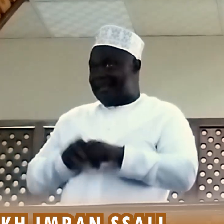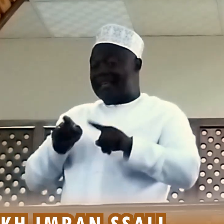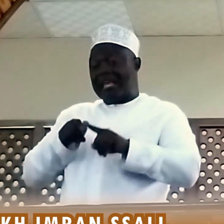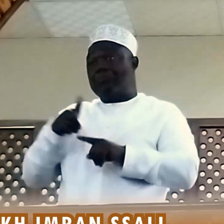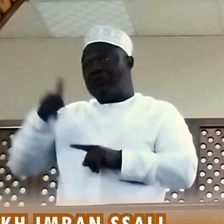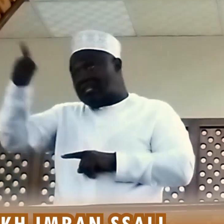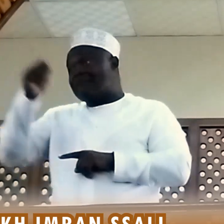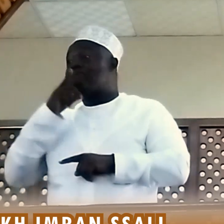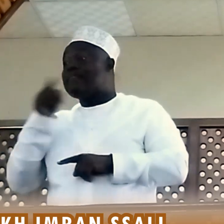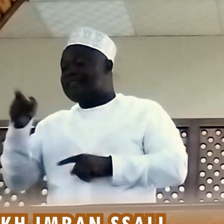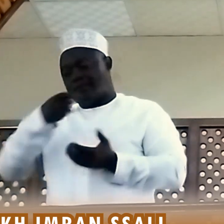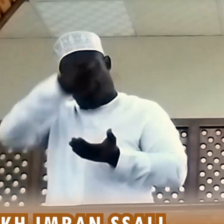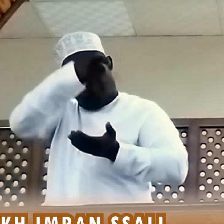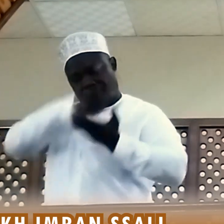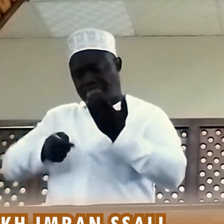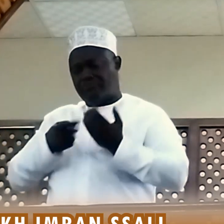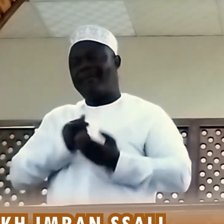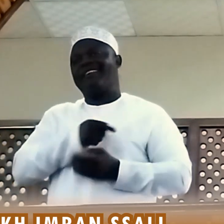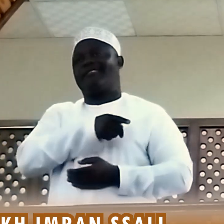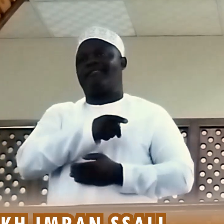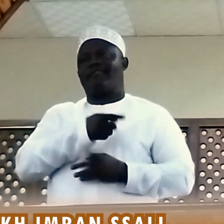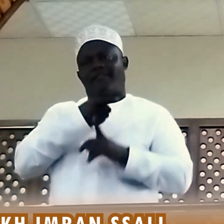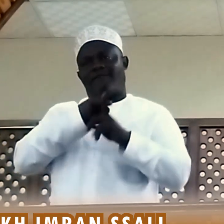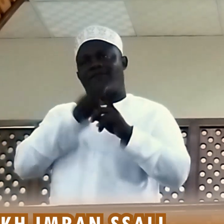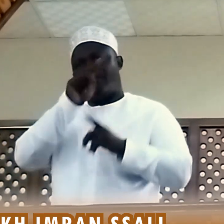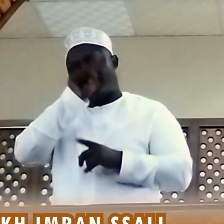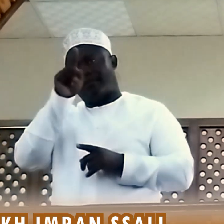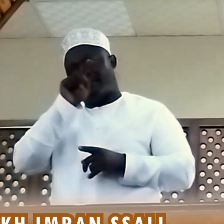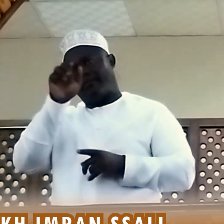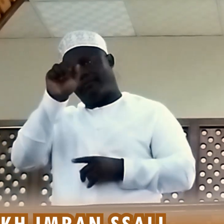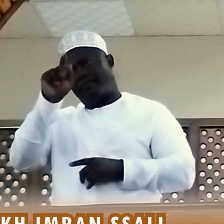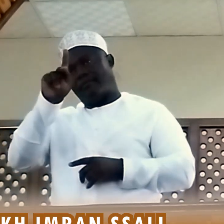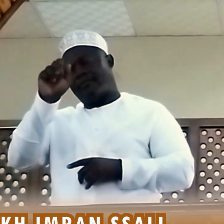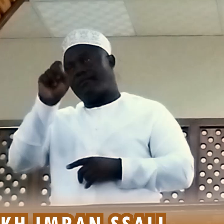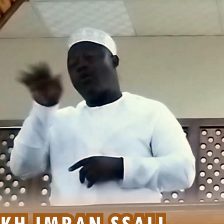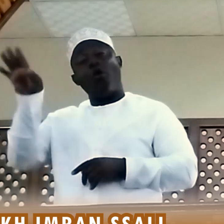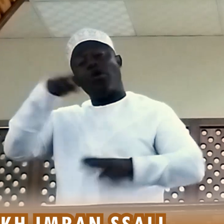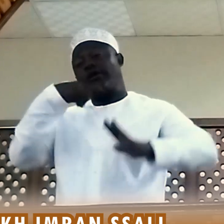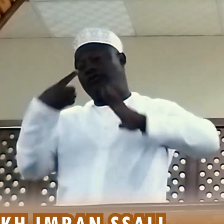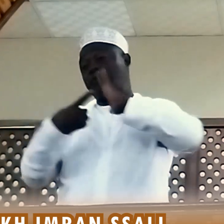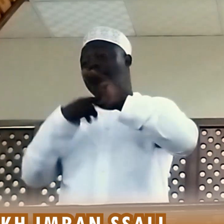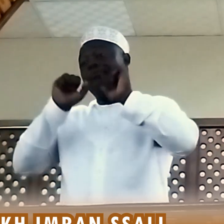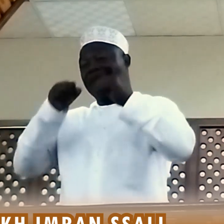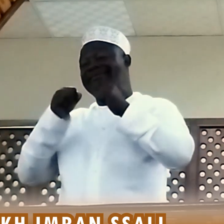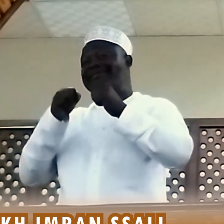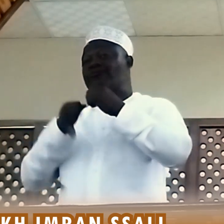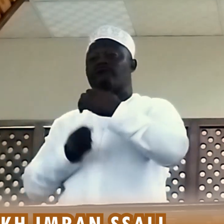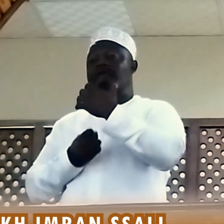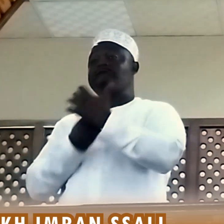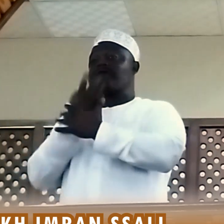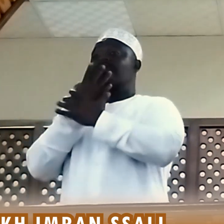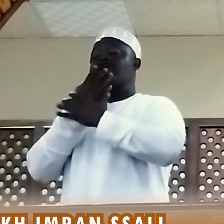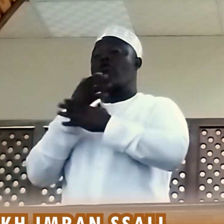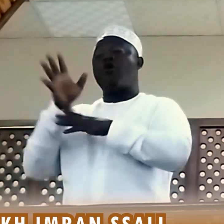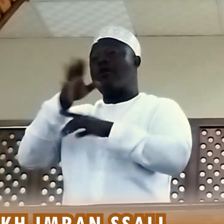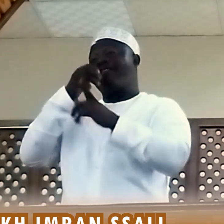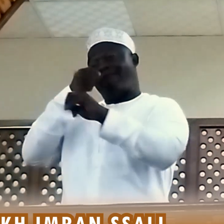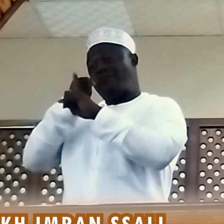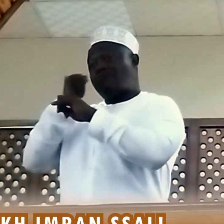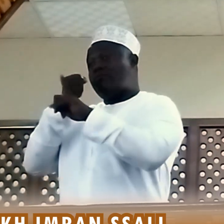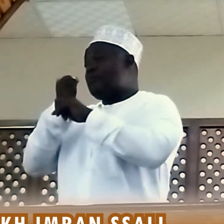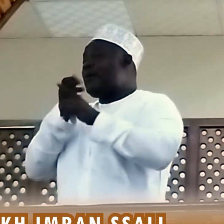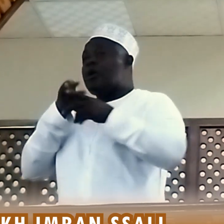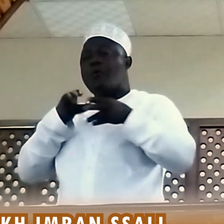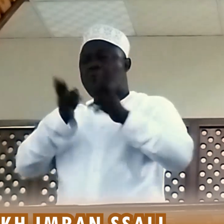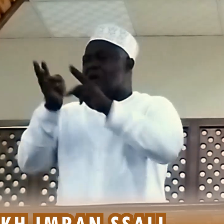yatemako kale mu mbeera efaanana bw'etyo twetaaga ffenna okukwatira awamu okulaba nga tulwanyisa enguzi mu